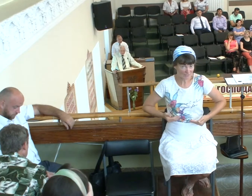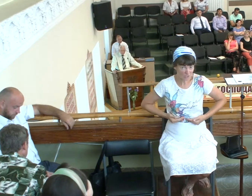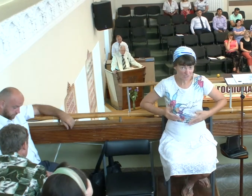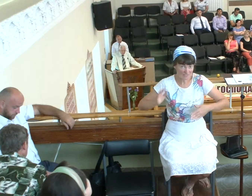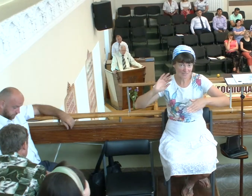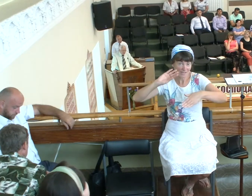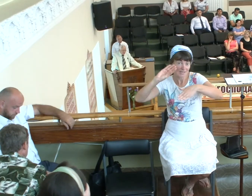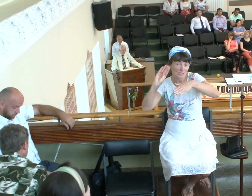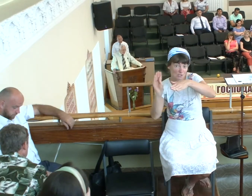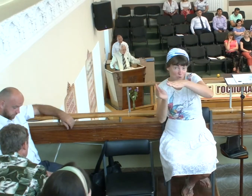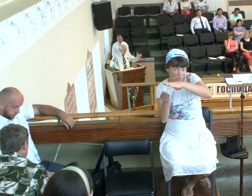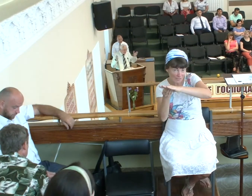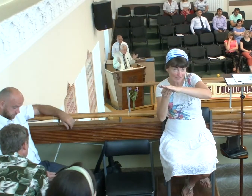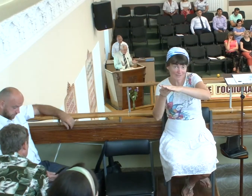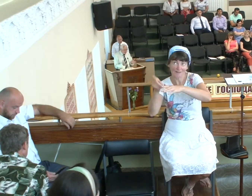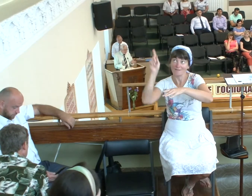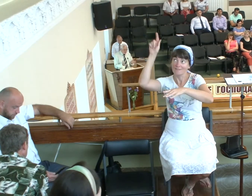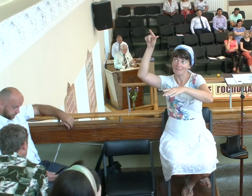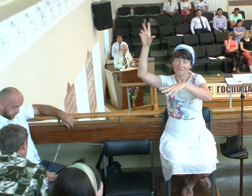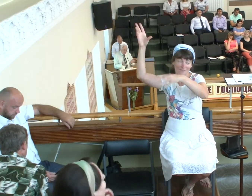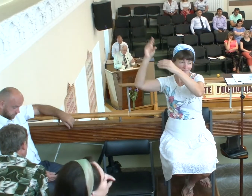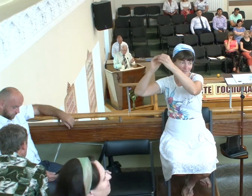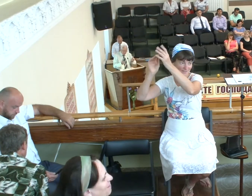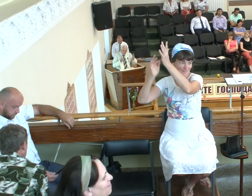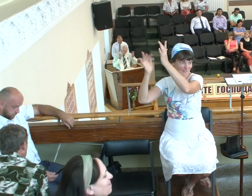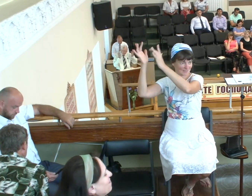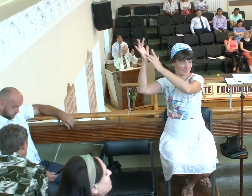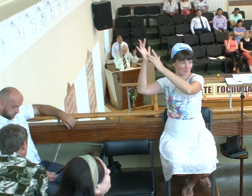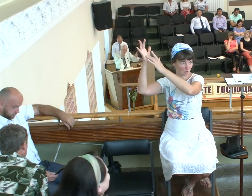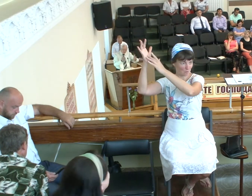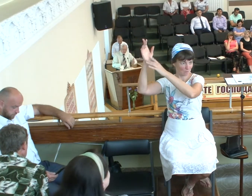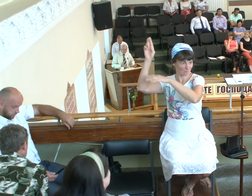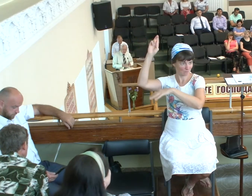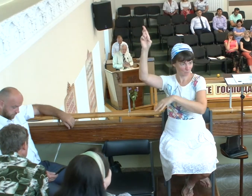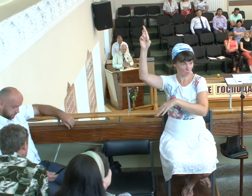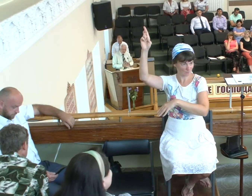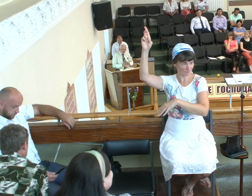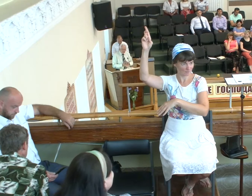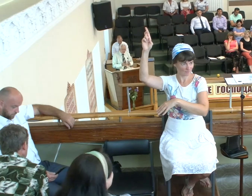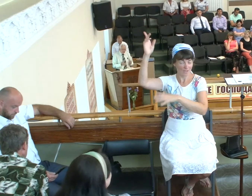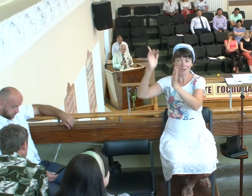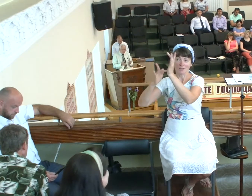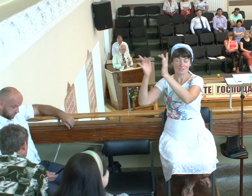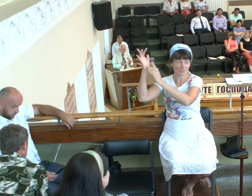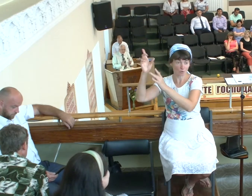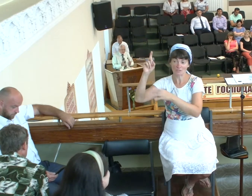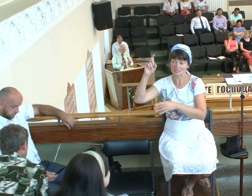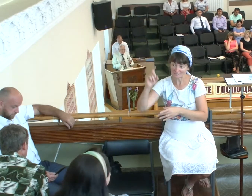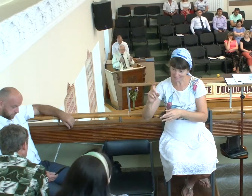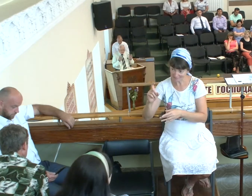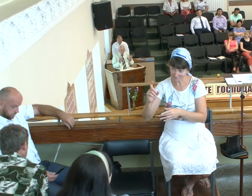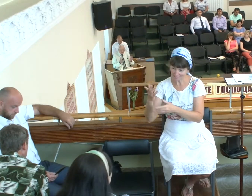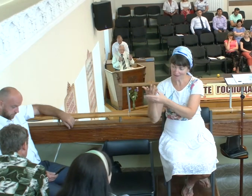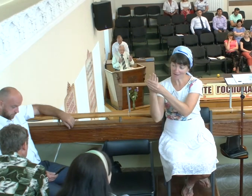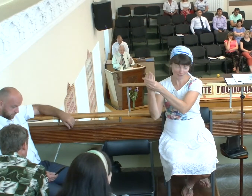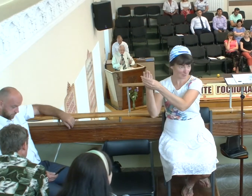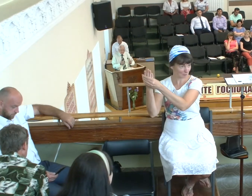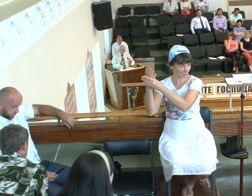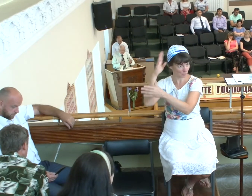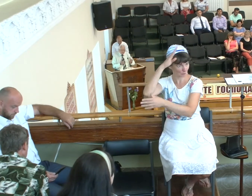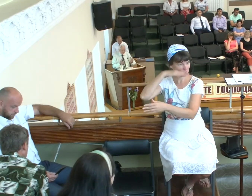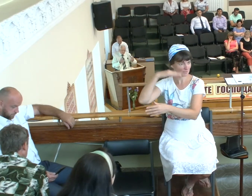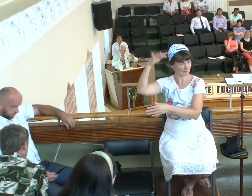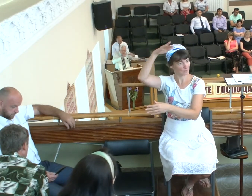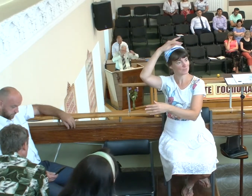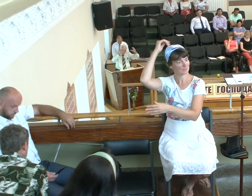Она в Боге сокрыта. Она со Христом. Христос одесную Отца. Поэтому, друзья дорогие, если Христос